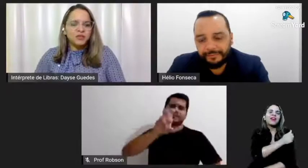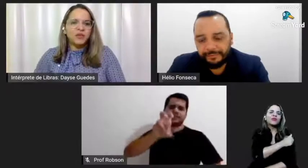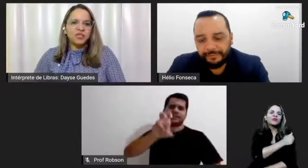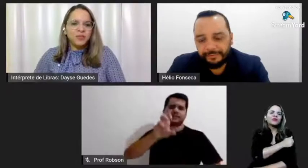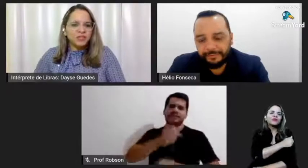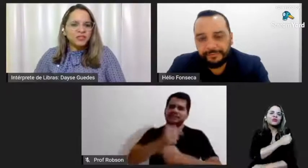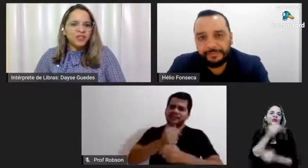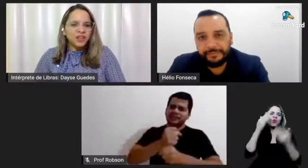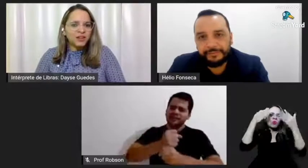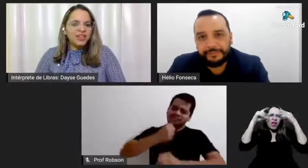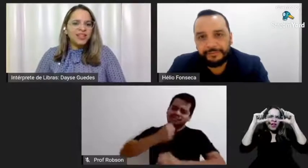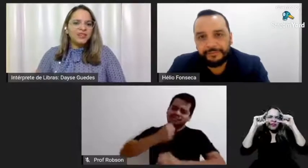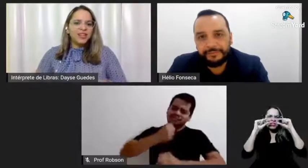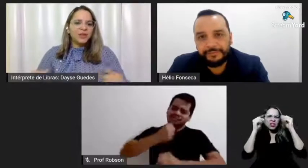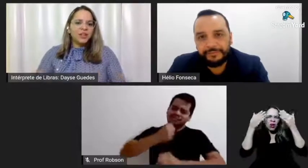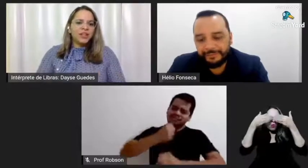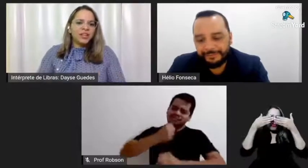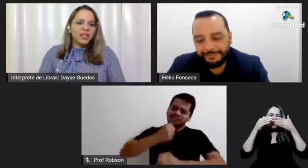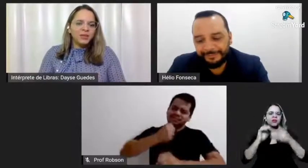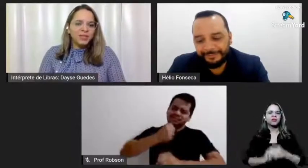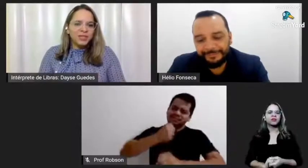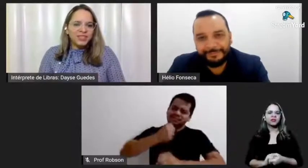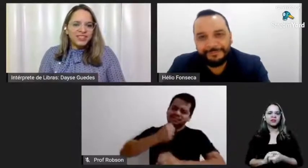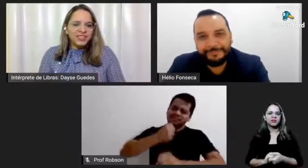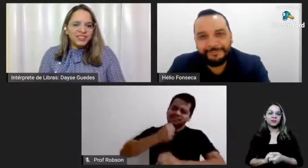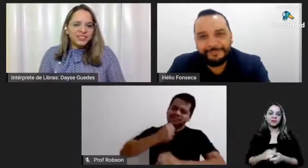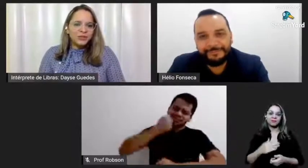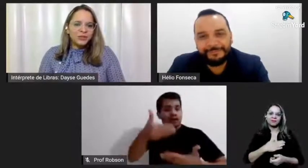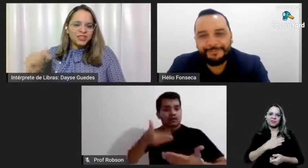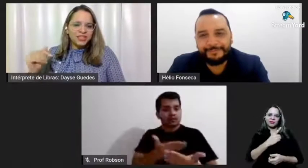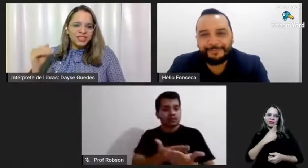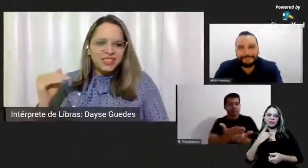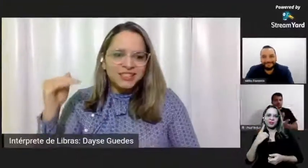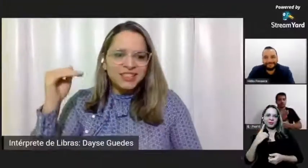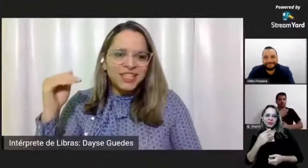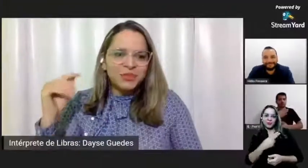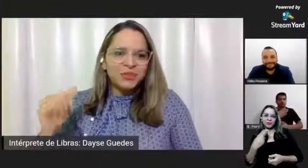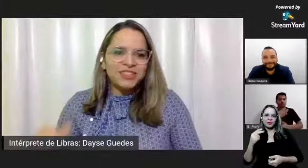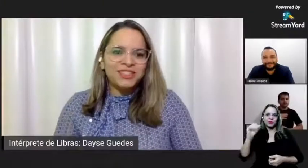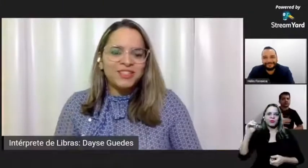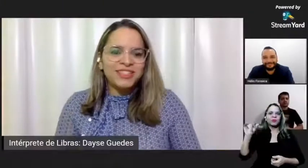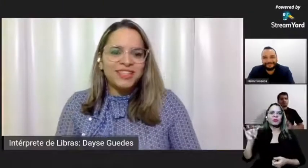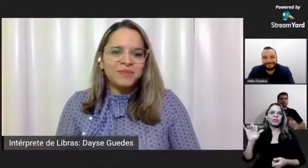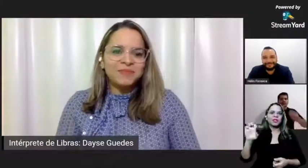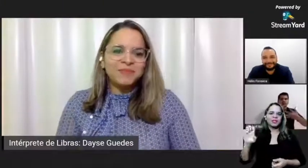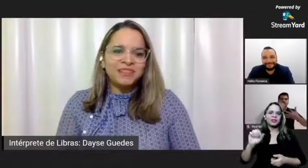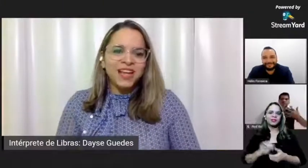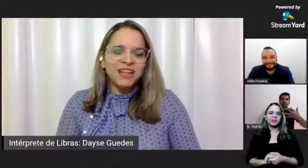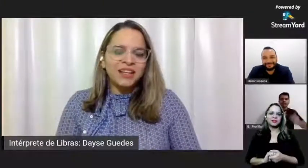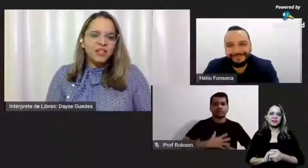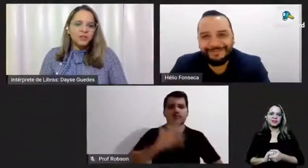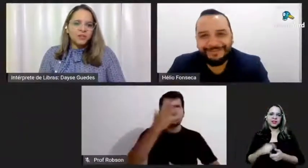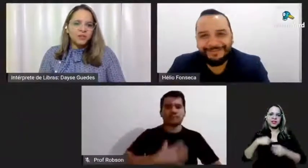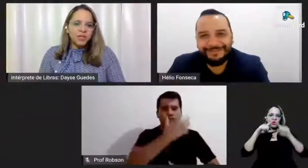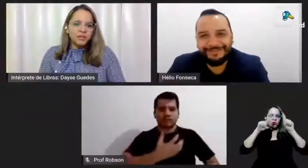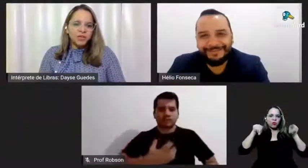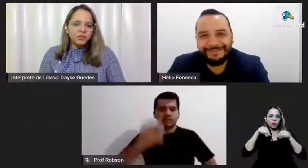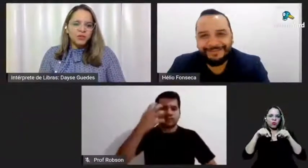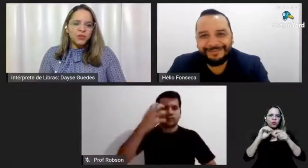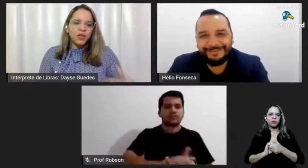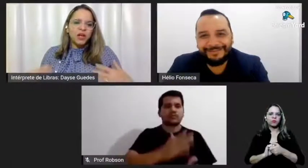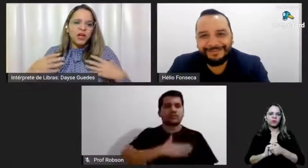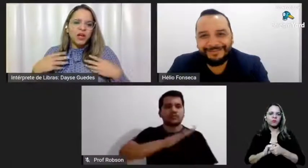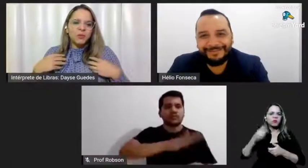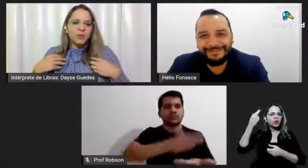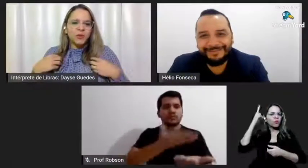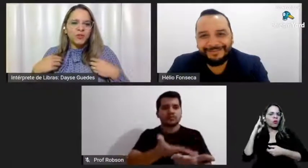deficiência visual, têm baixa visão. Então, meu nome é Deise, eu estou na janelinha de cima, um quadradinho de cima, tá? Eu tenho os